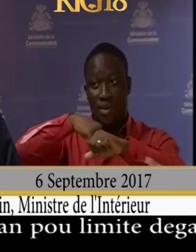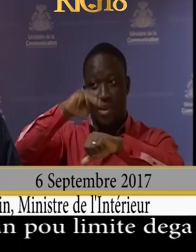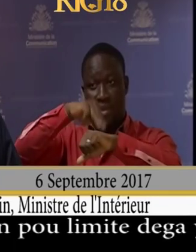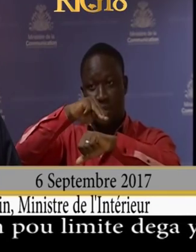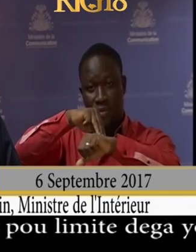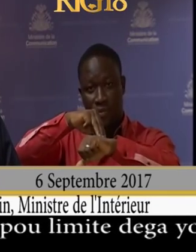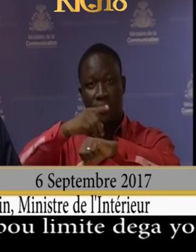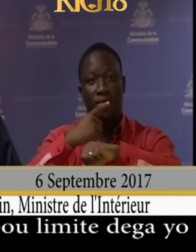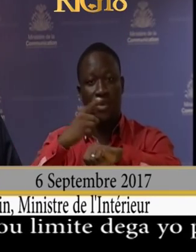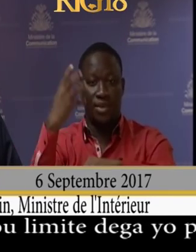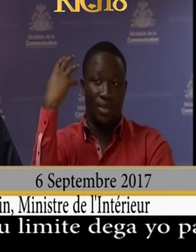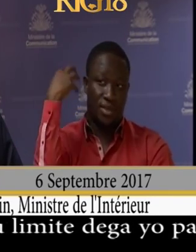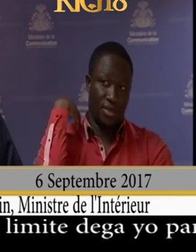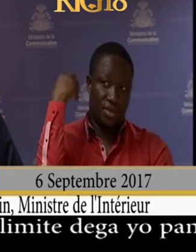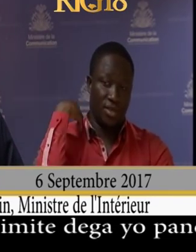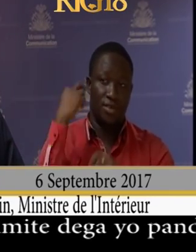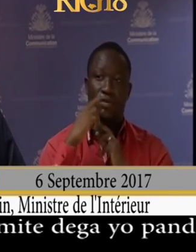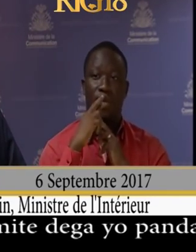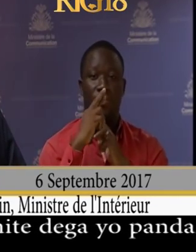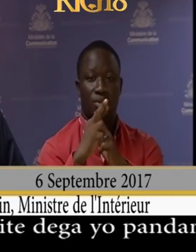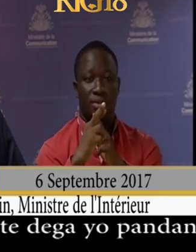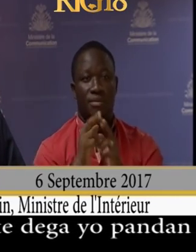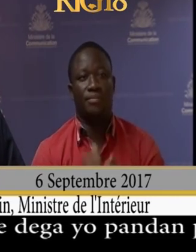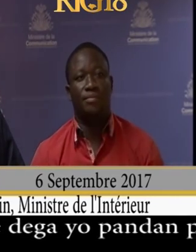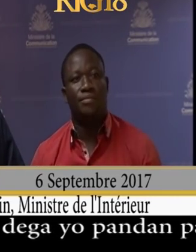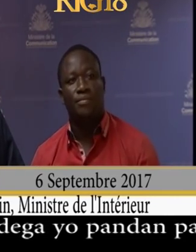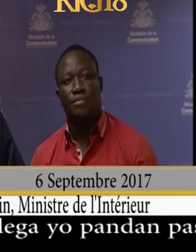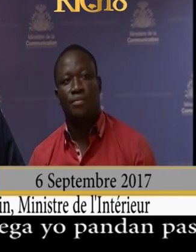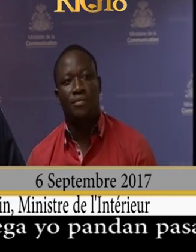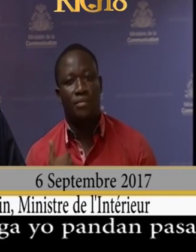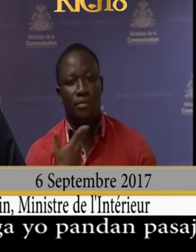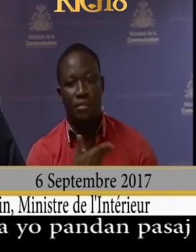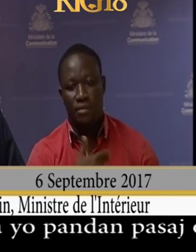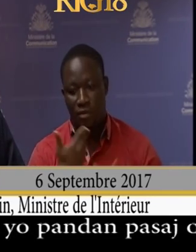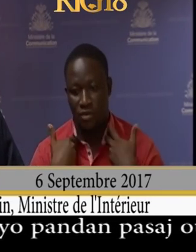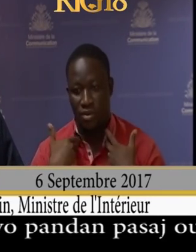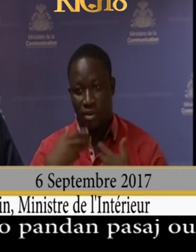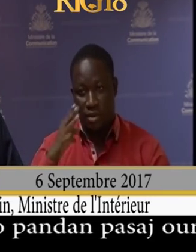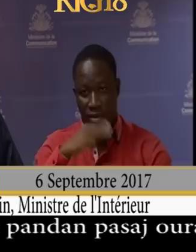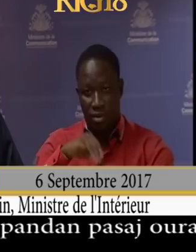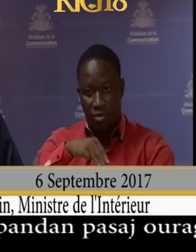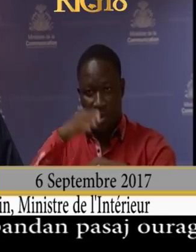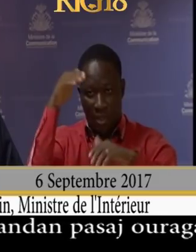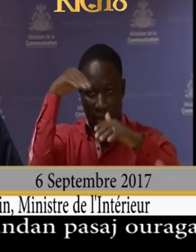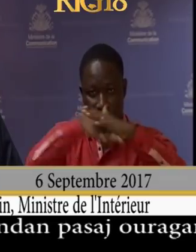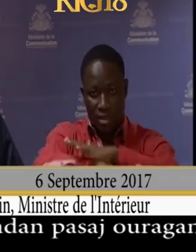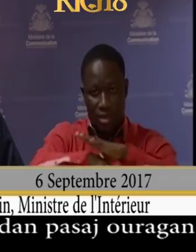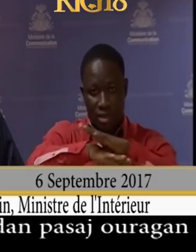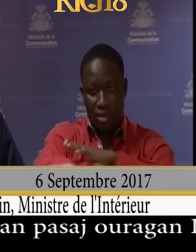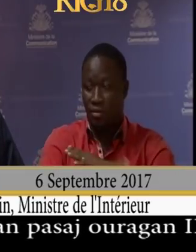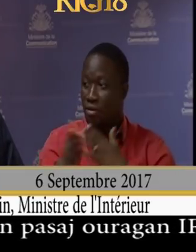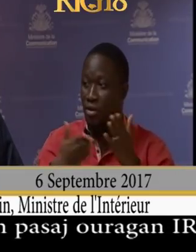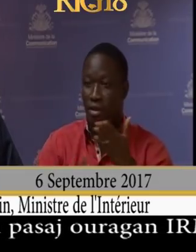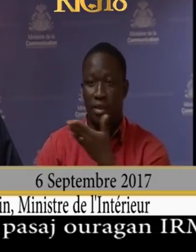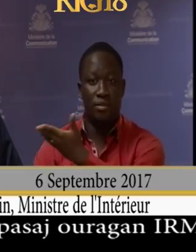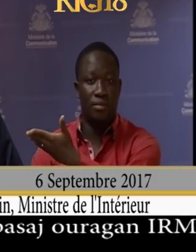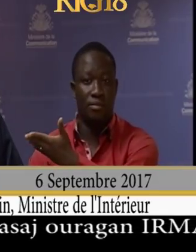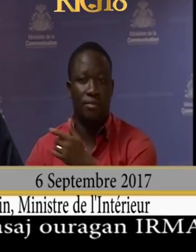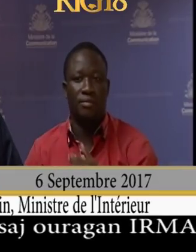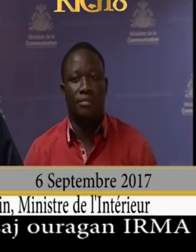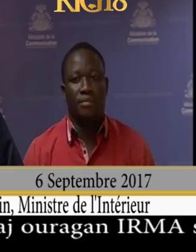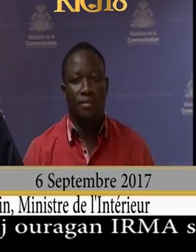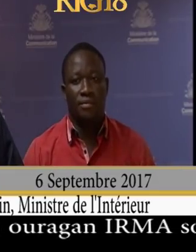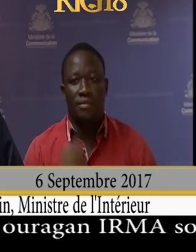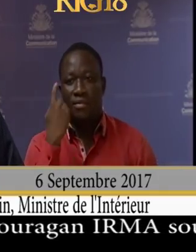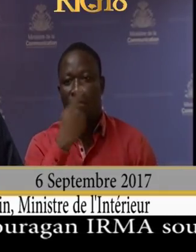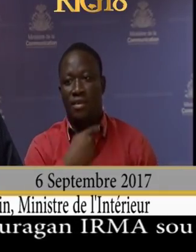lui-même, d'Adou, c'est chef réponse. Là. Nous avons ministre intérieur, serviteur nous, qui est devant nous, là,